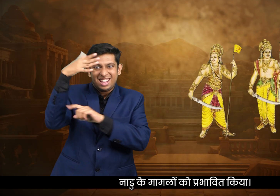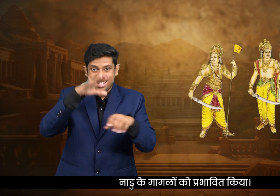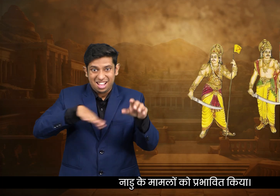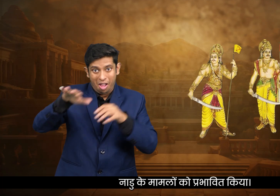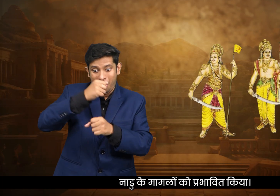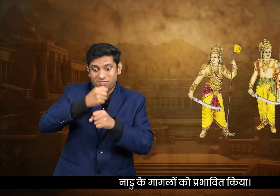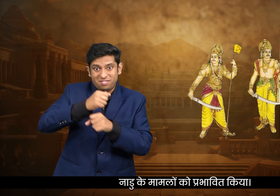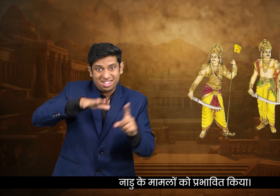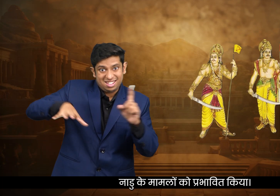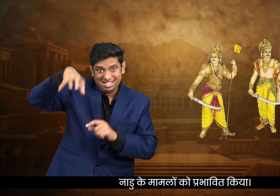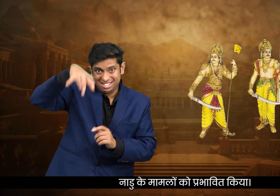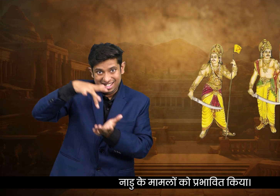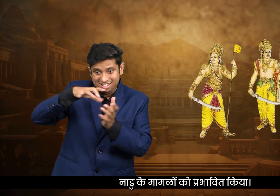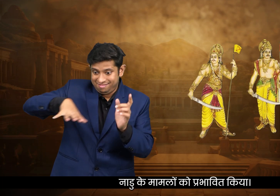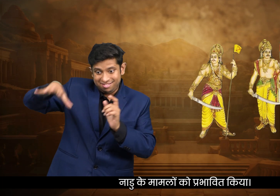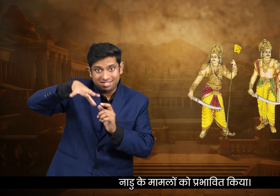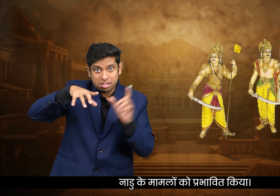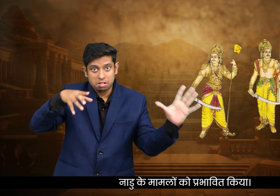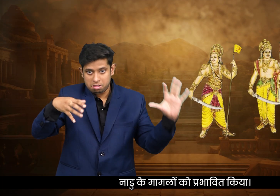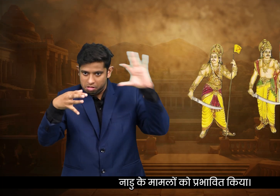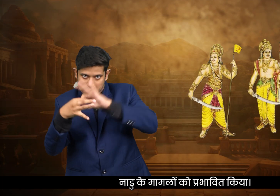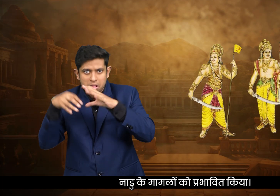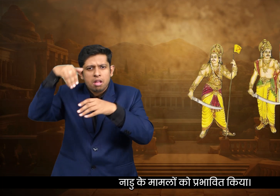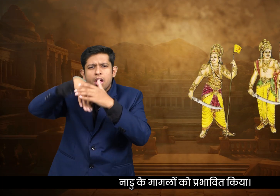नाडु के मामलों को प्रभावित किया।